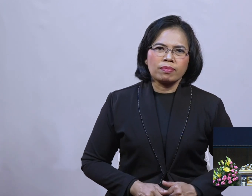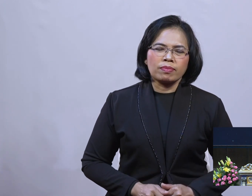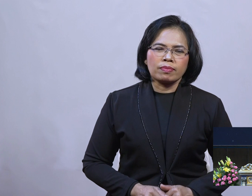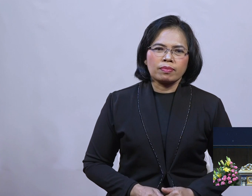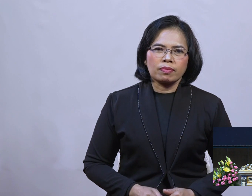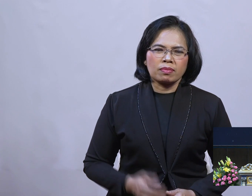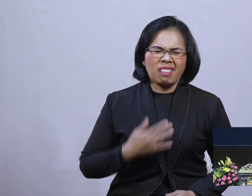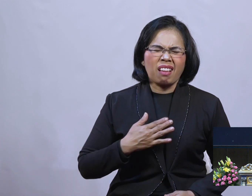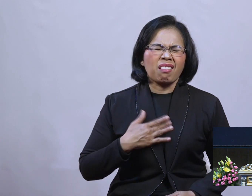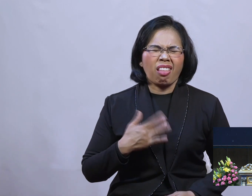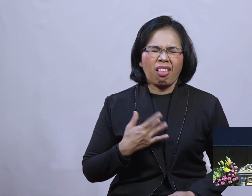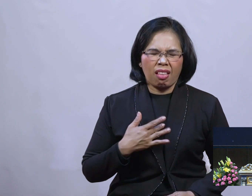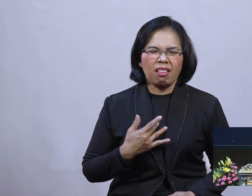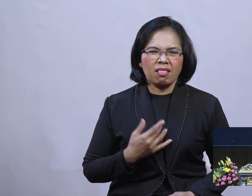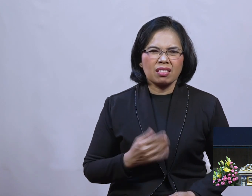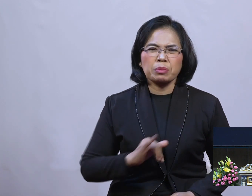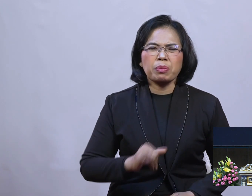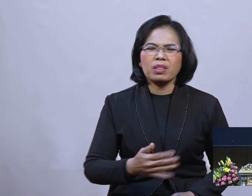sedang kau rasakan